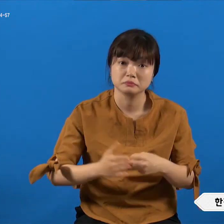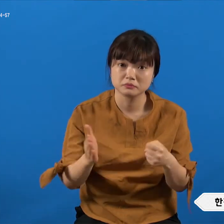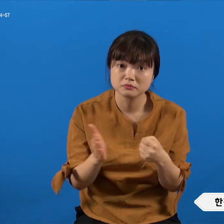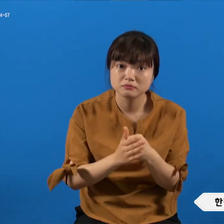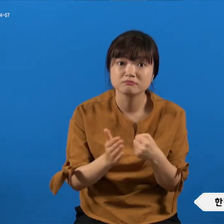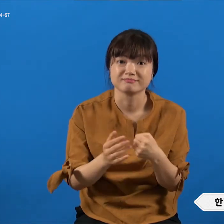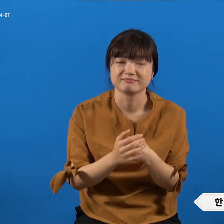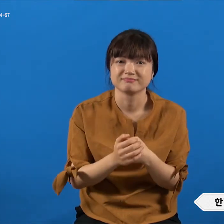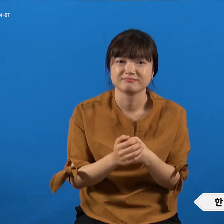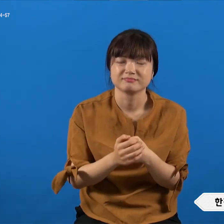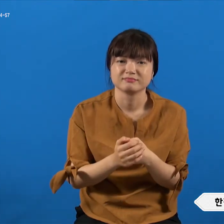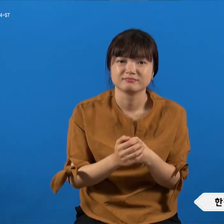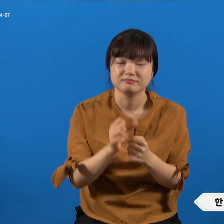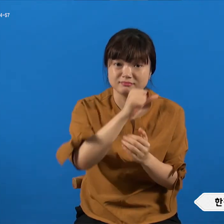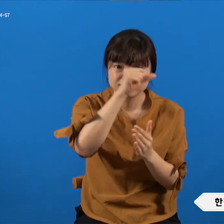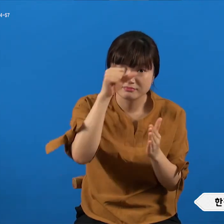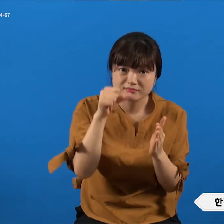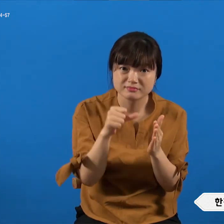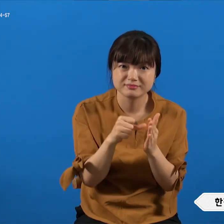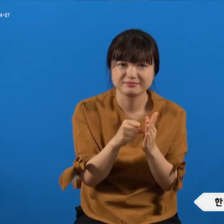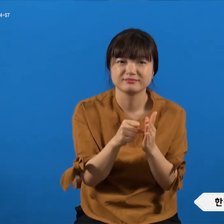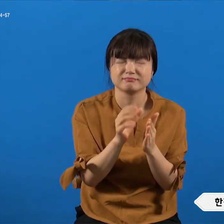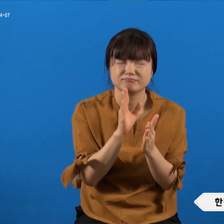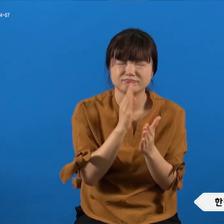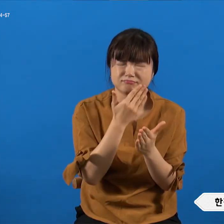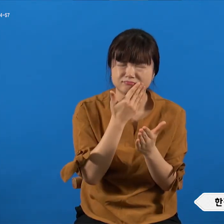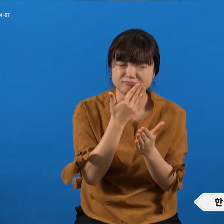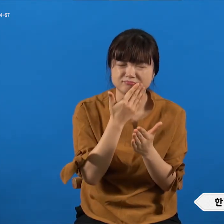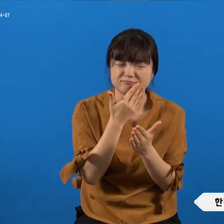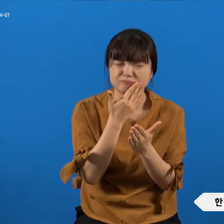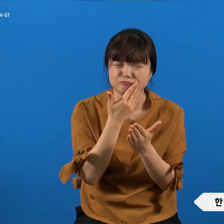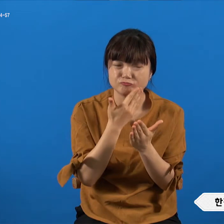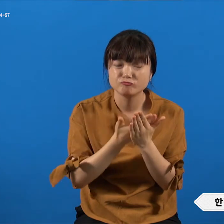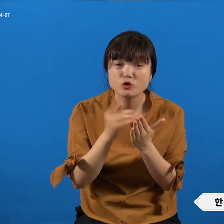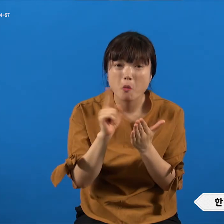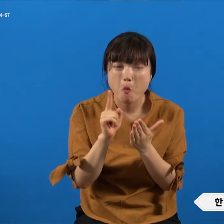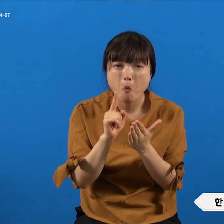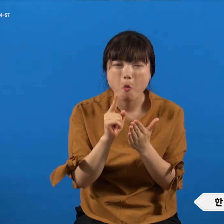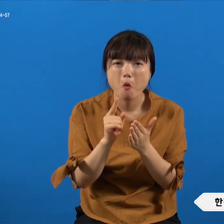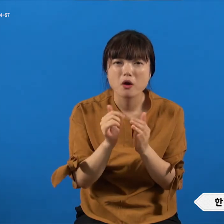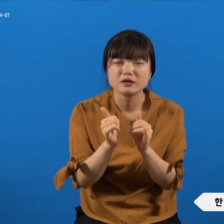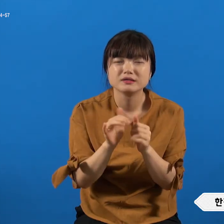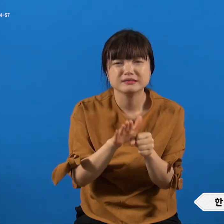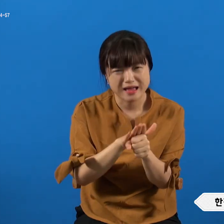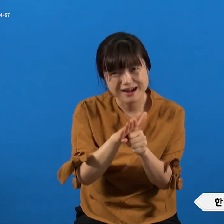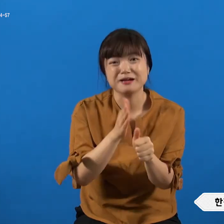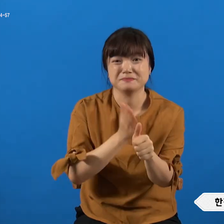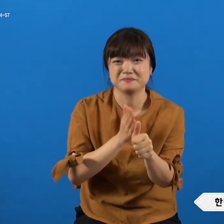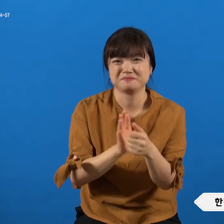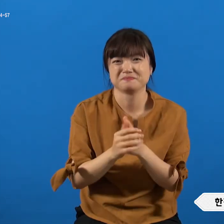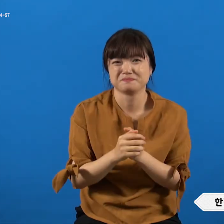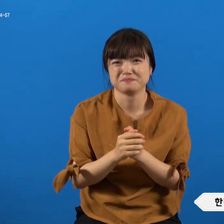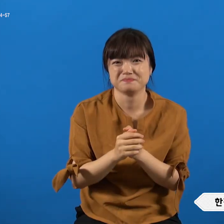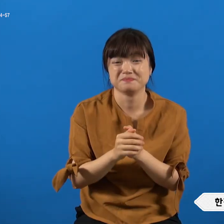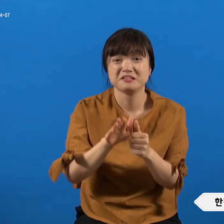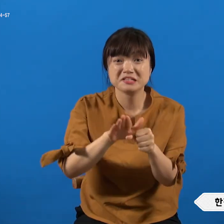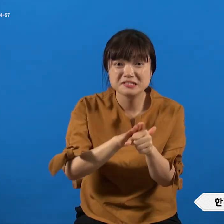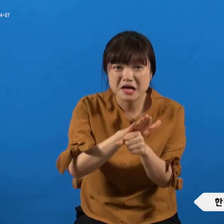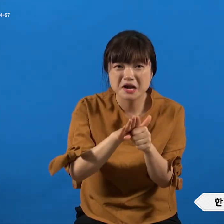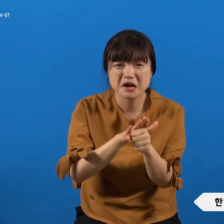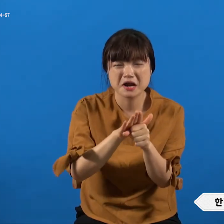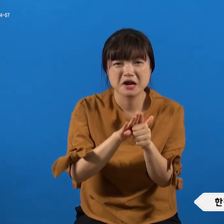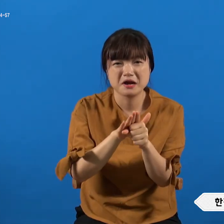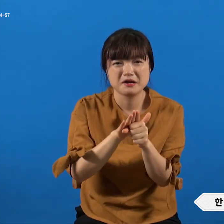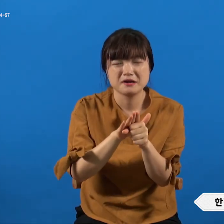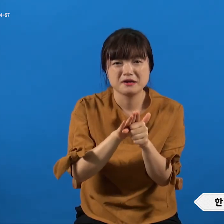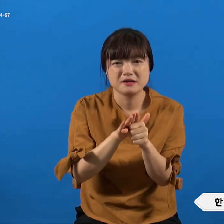그래서 여러분 인생 후반전에는 특별히 사랑하십시오. 사랑에